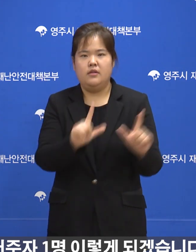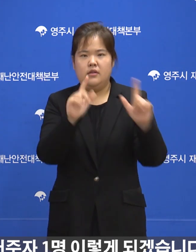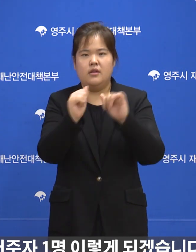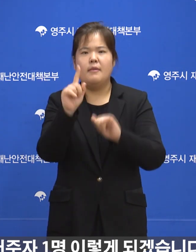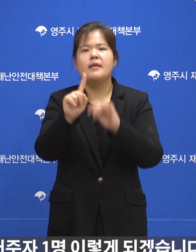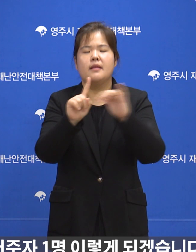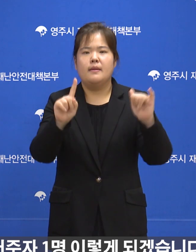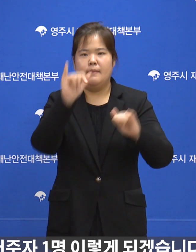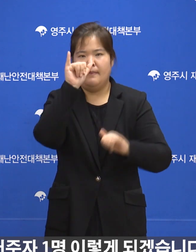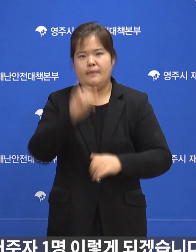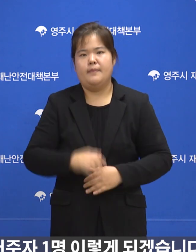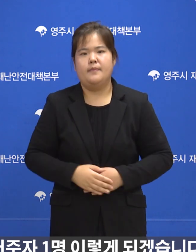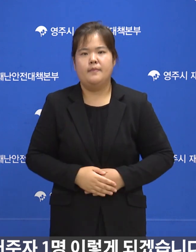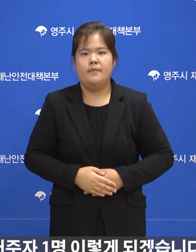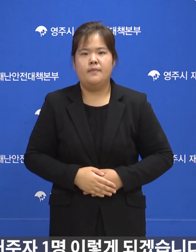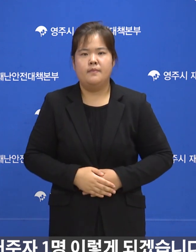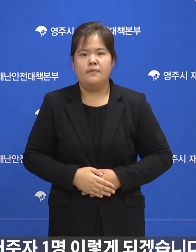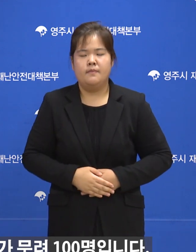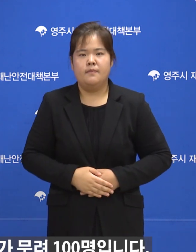이렇게 되겠습니다.